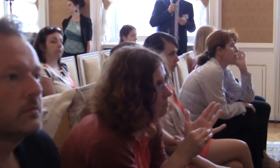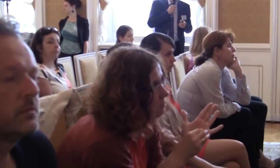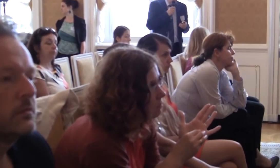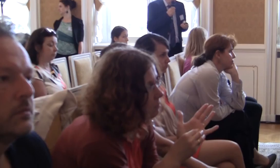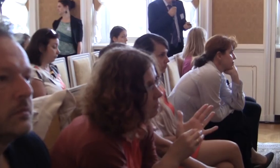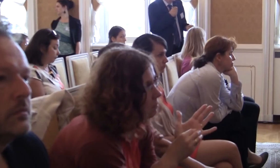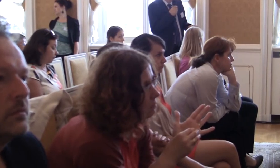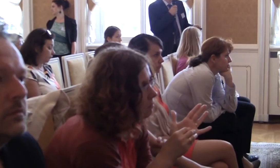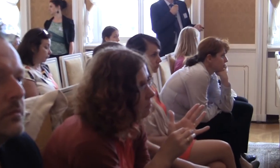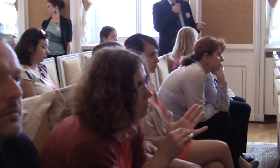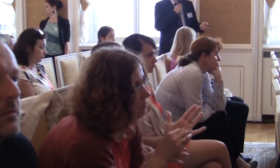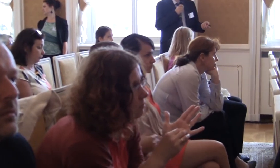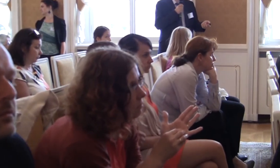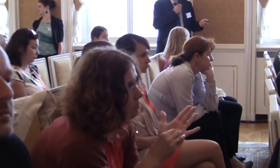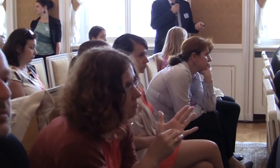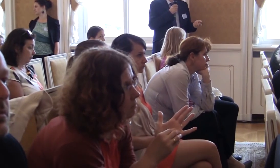prezentováno a přijato jako